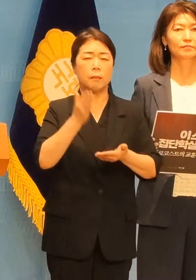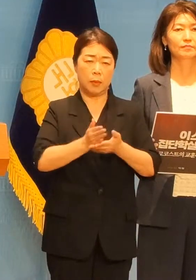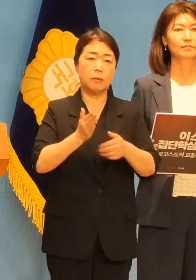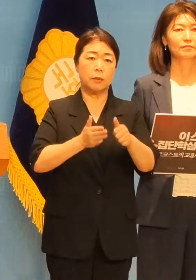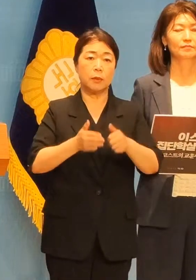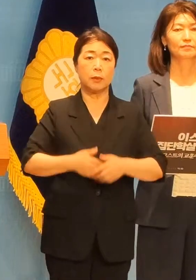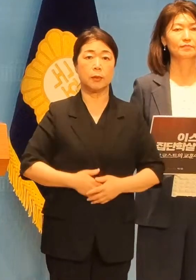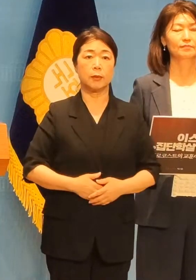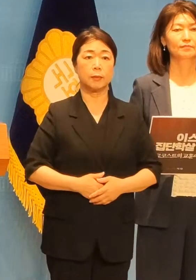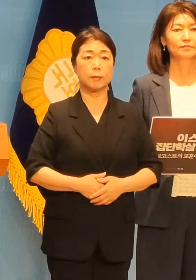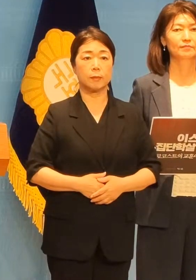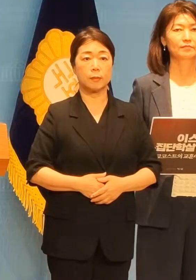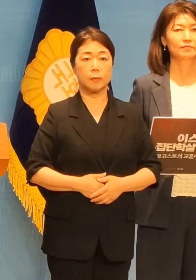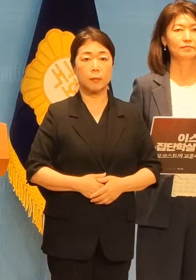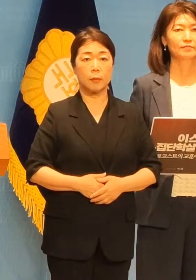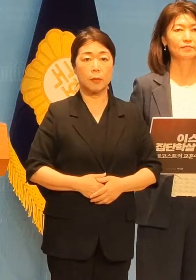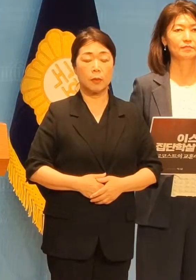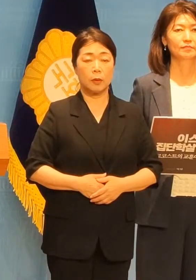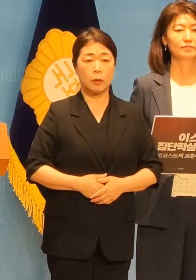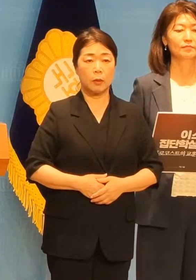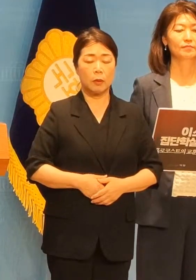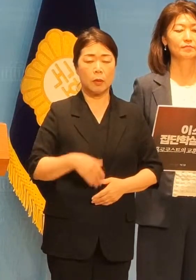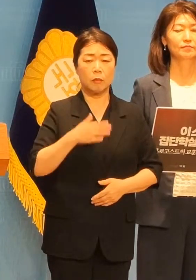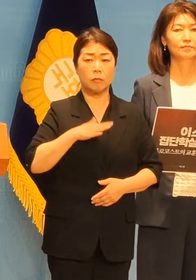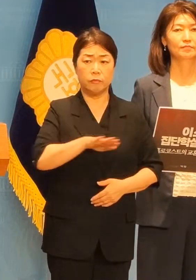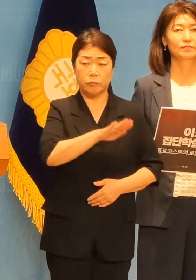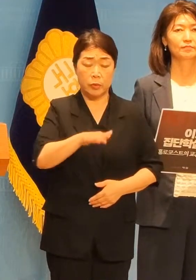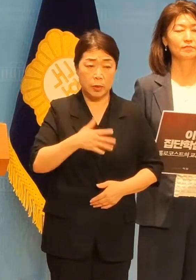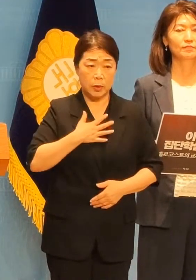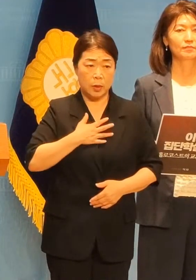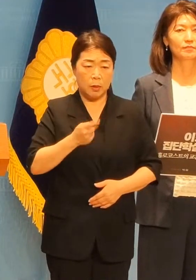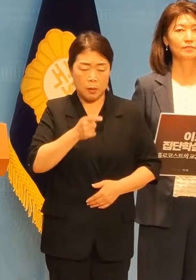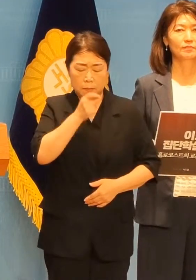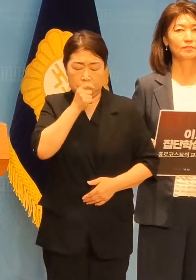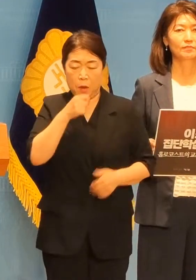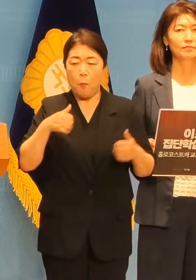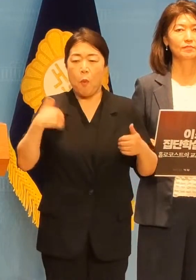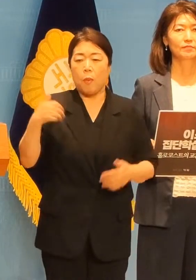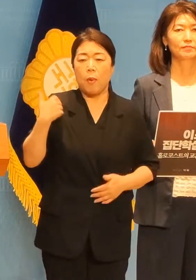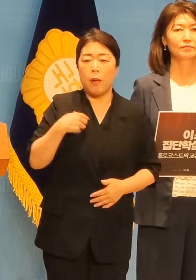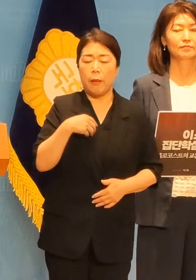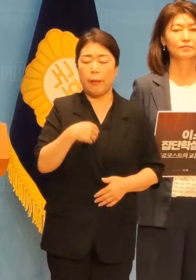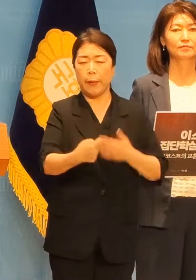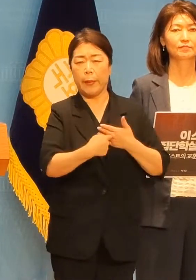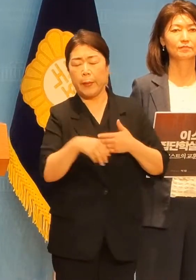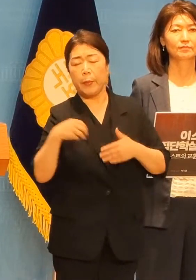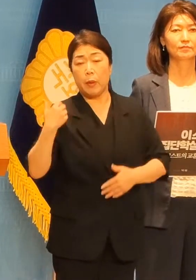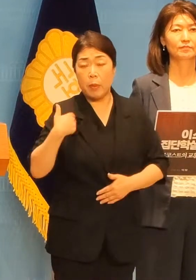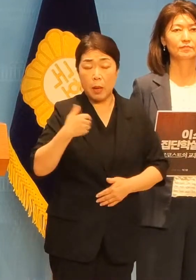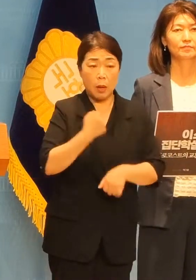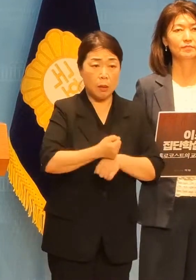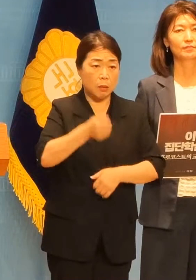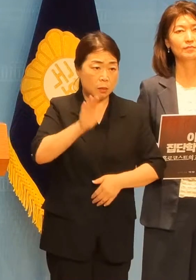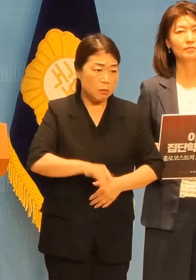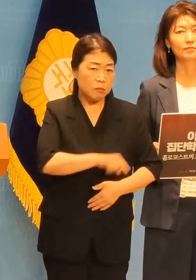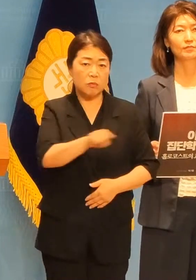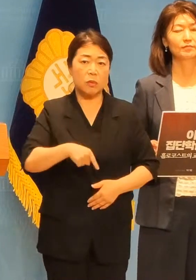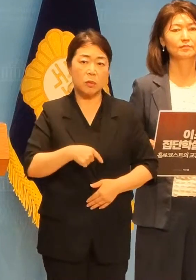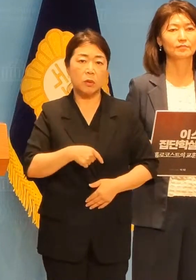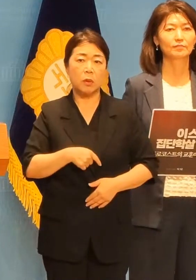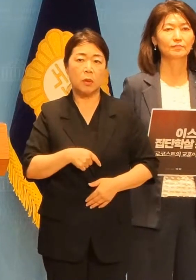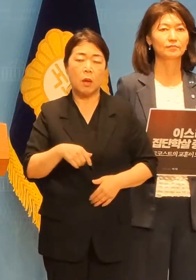됩니다. 애써 외면하거나 침묵하는 사이 우리는 참혹한 범죄 행위에 가담하게 됩니다.